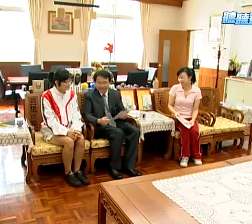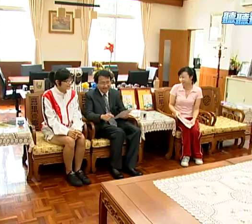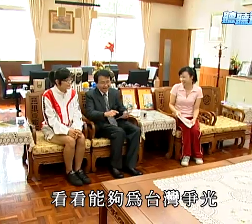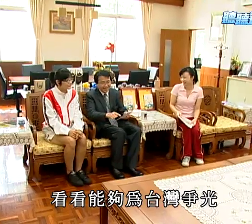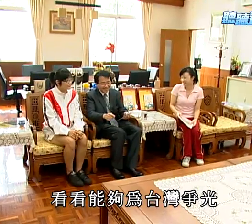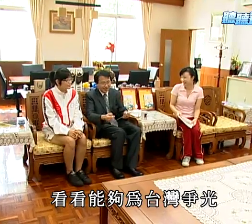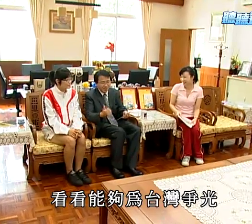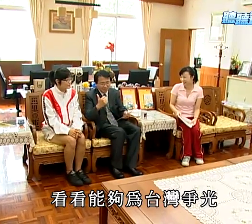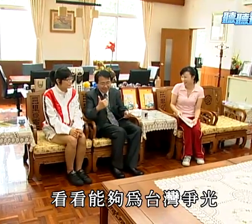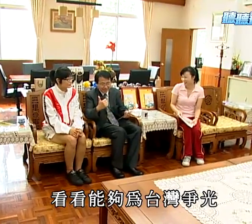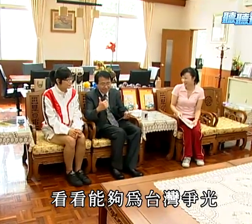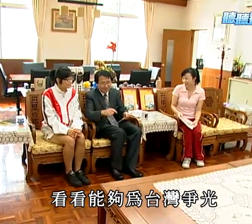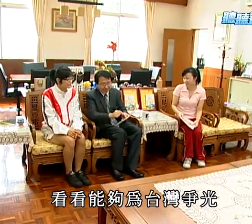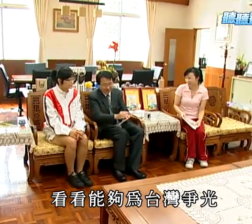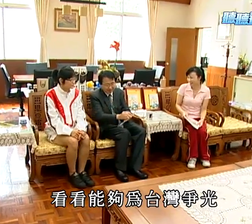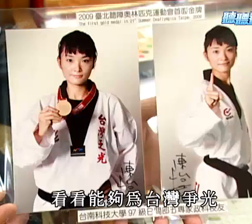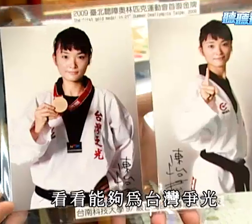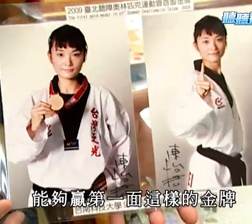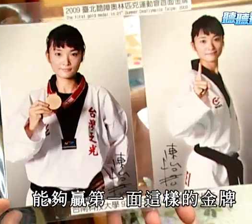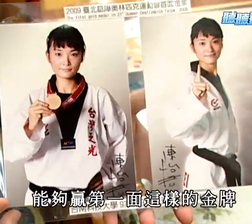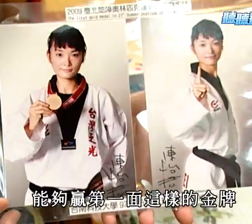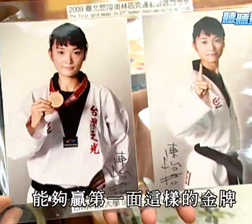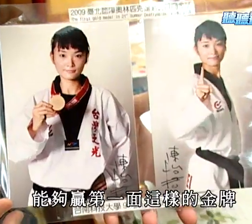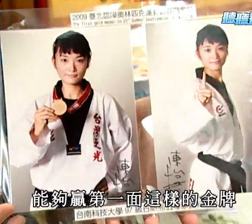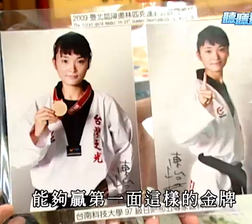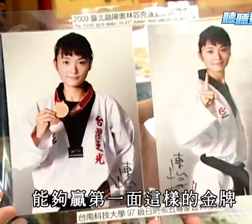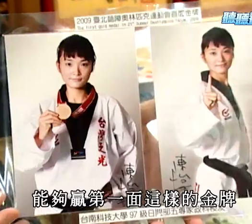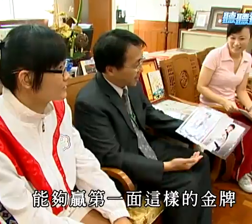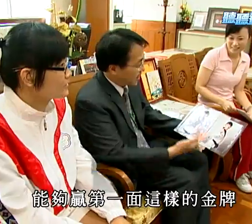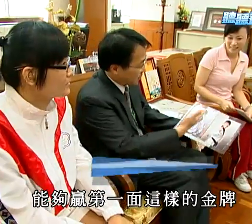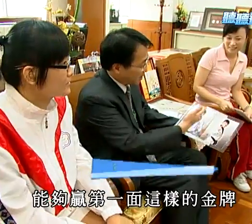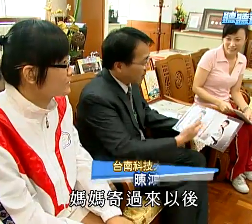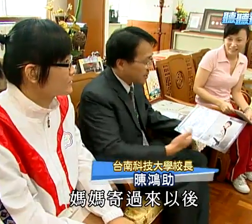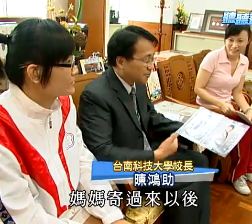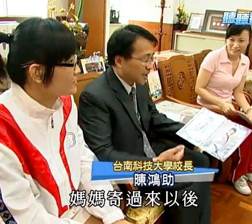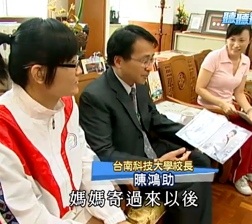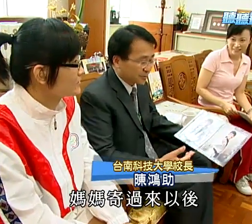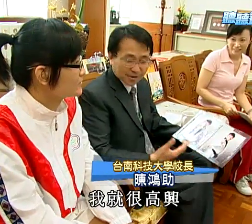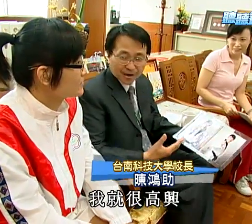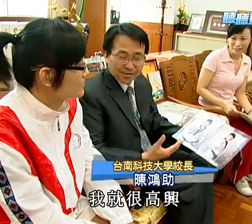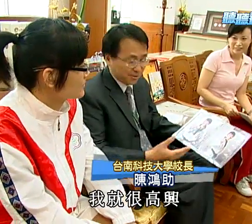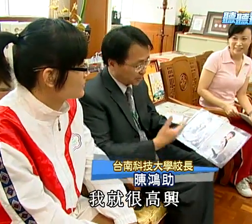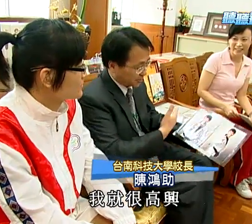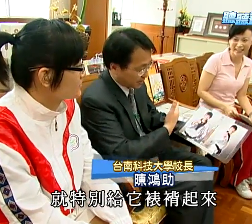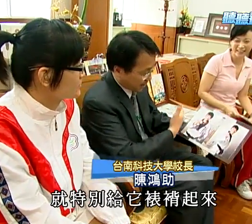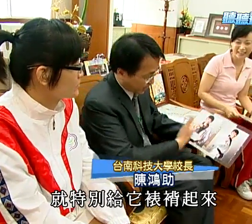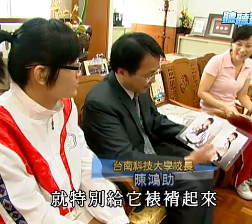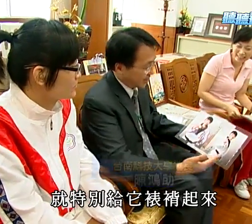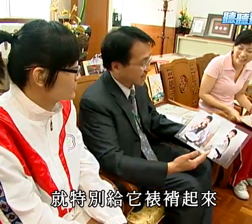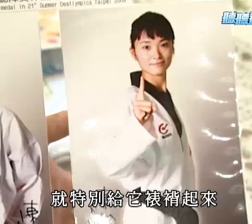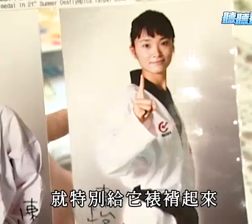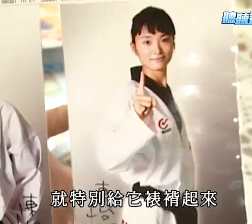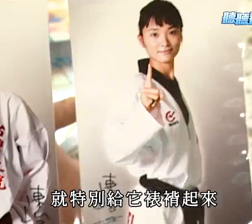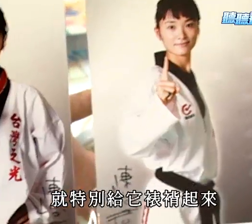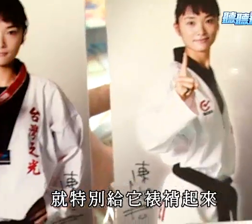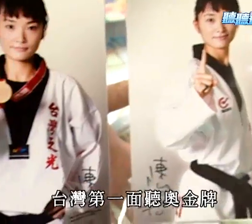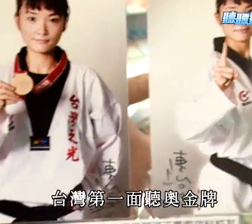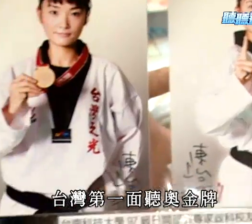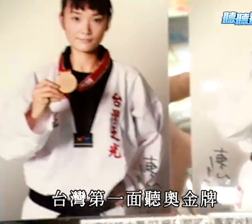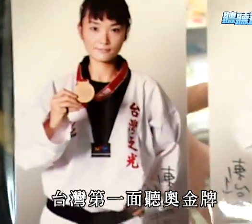被台湾之光能够啊第一面站在金牌，妈妈寄过来以后我就很高兴，就特别把它裱背起来。台湾第一面听到金牌，